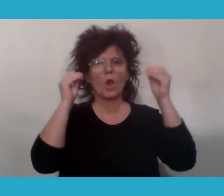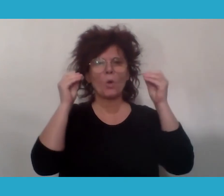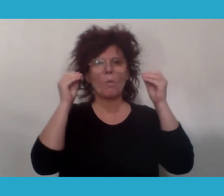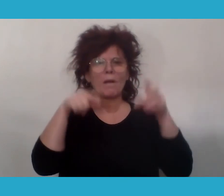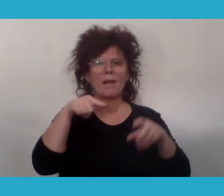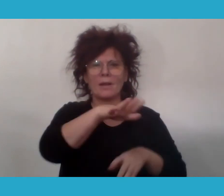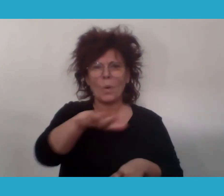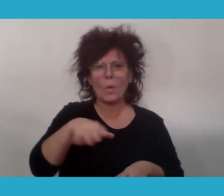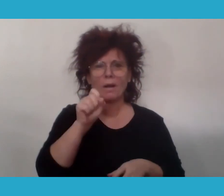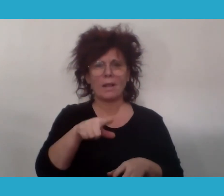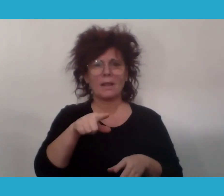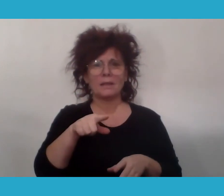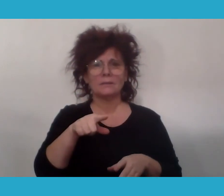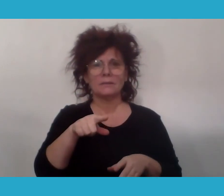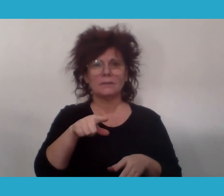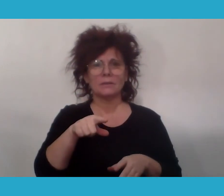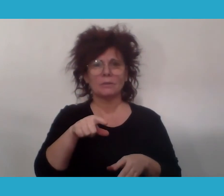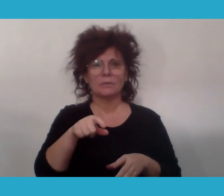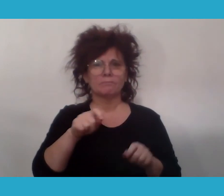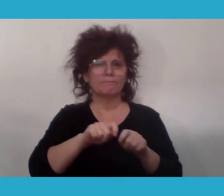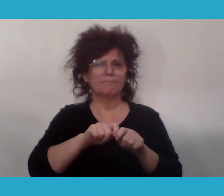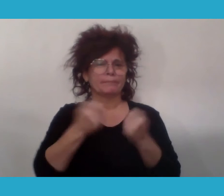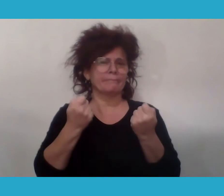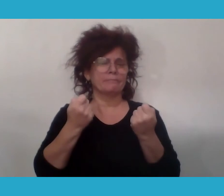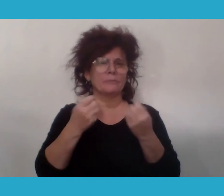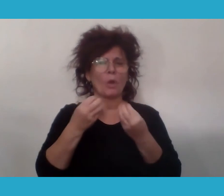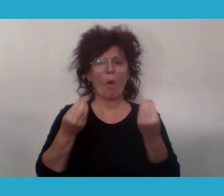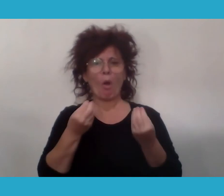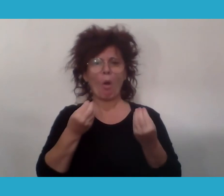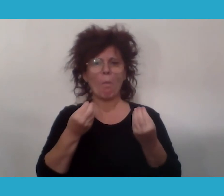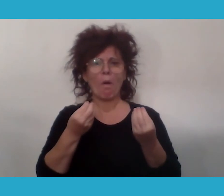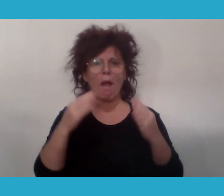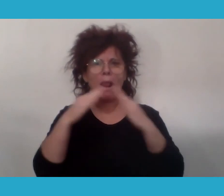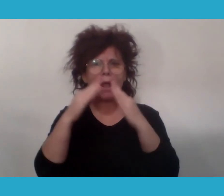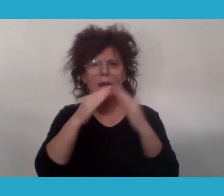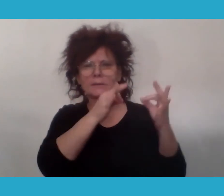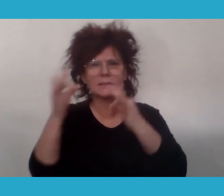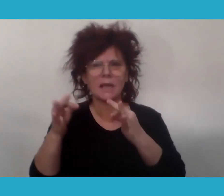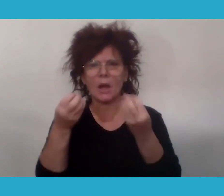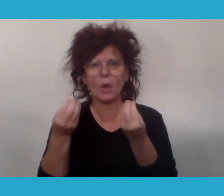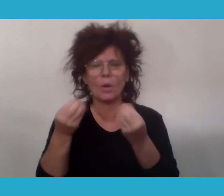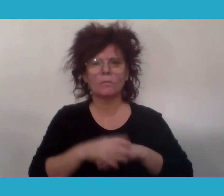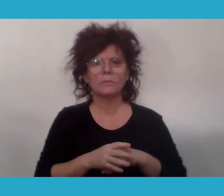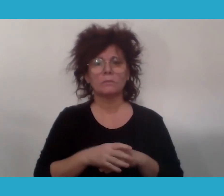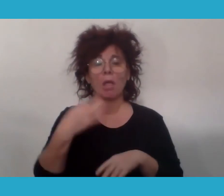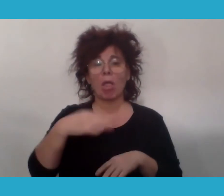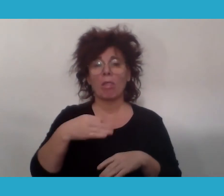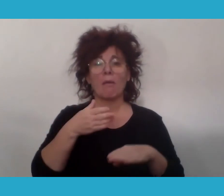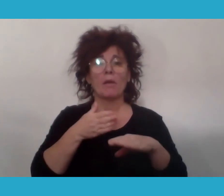quieren dinamitar esa zona. Se pregunta, ¿cómo hacer para llegar a sus casas? Deben pasar